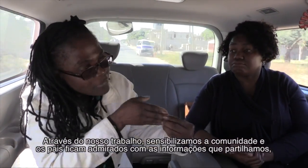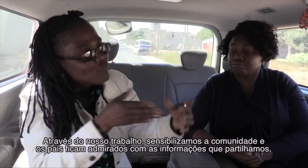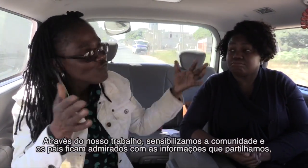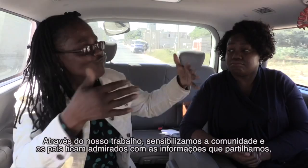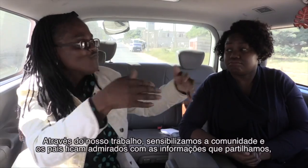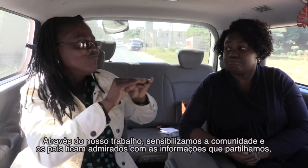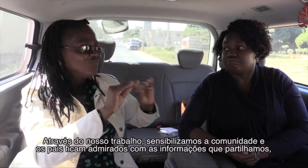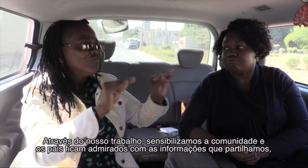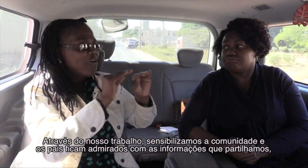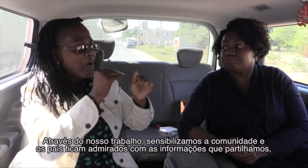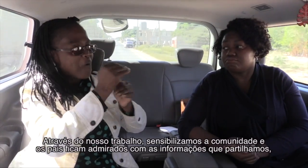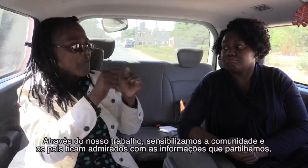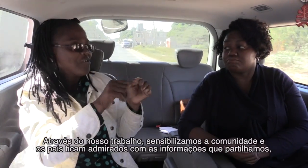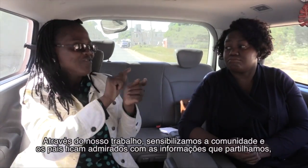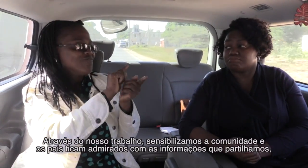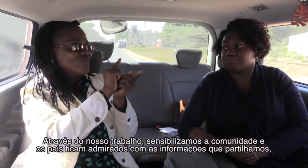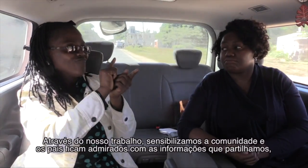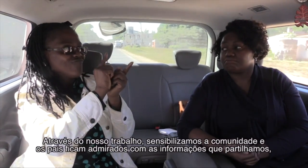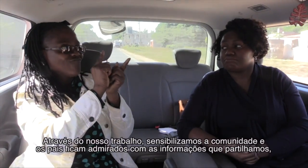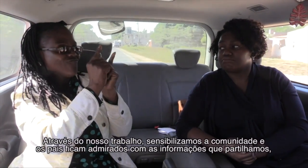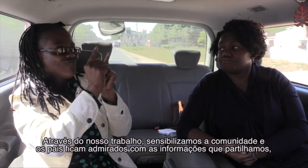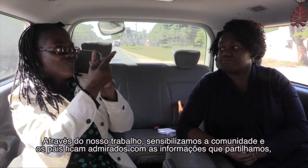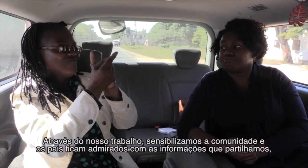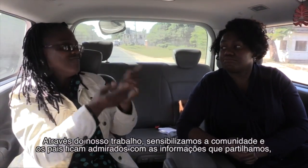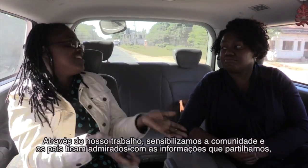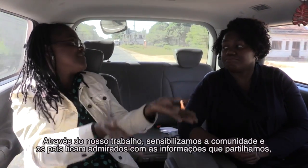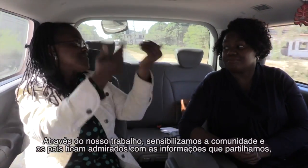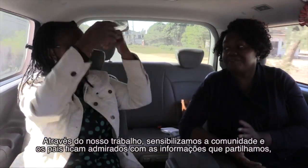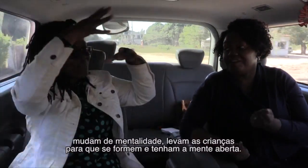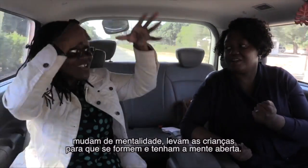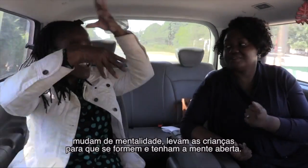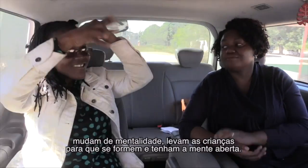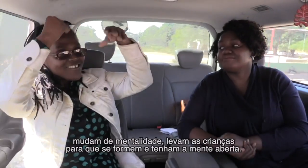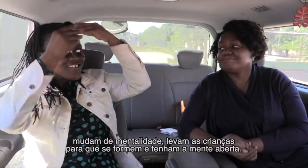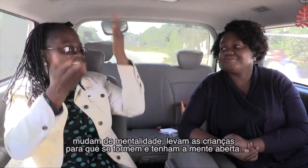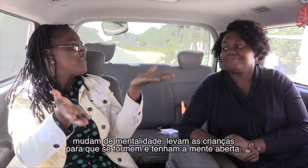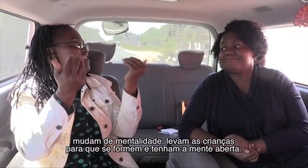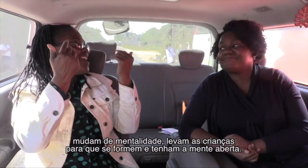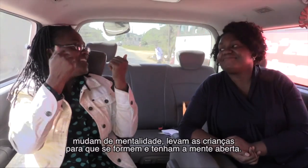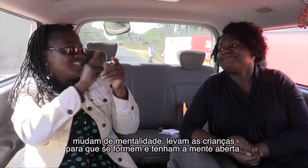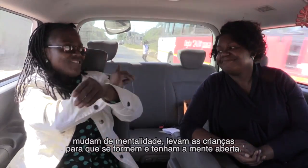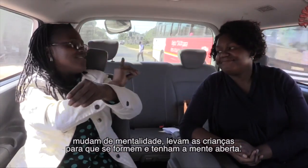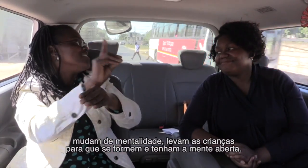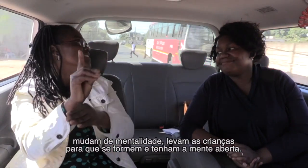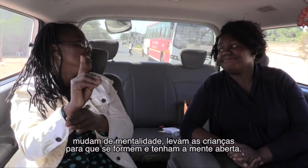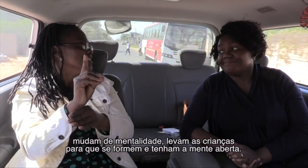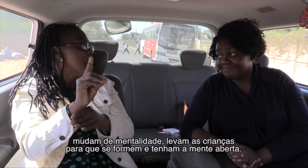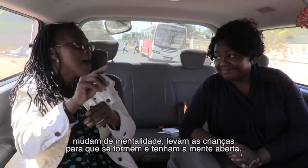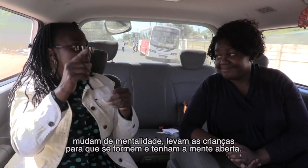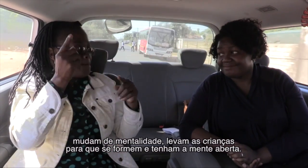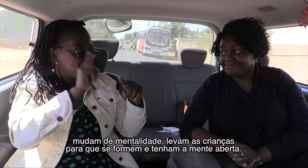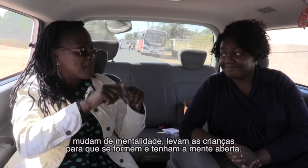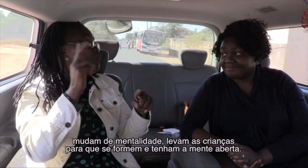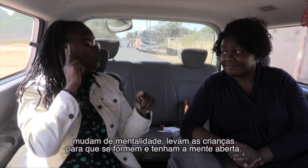ficam admirados com as informações que partilhamos, mudam de mentalidade e levam as